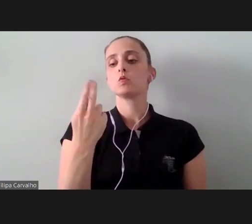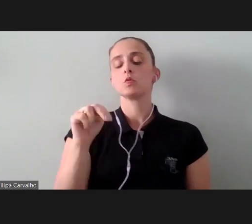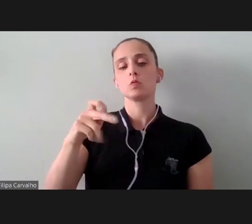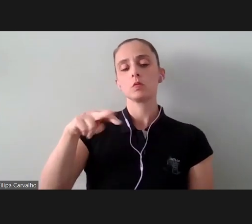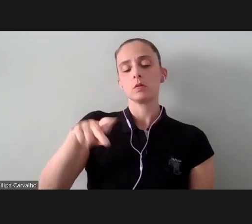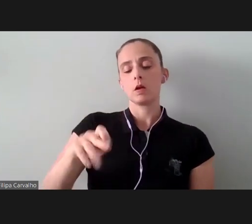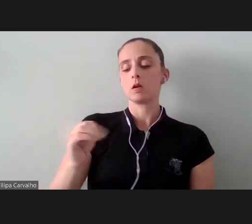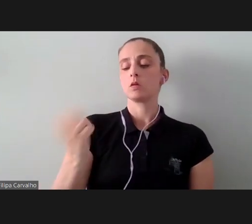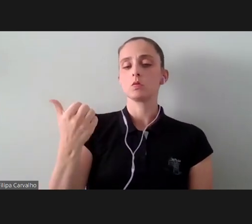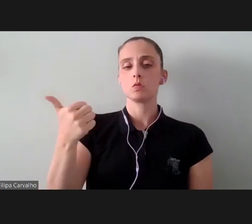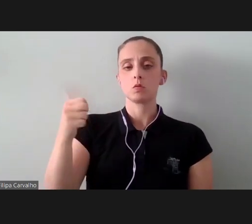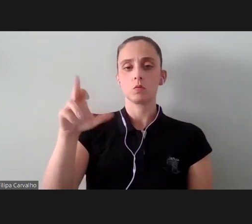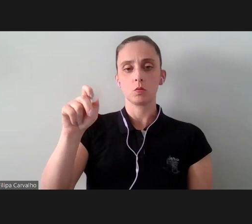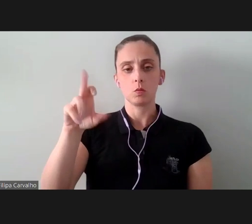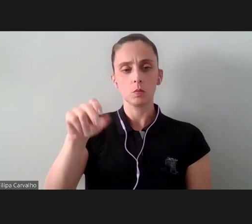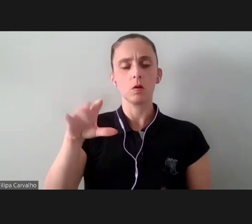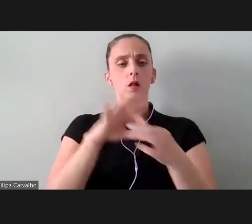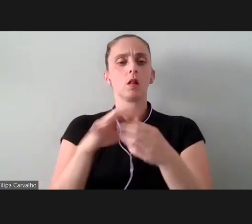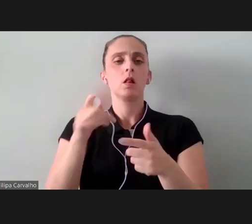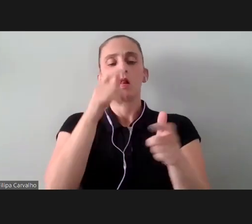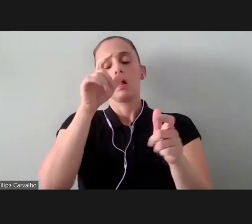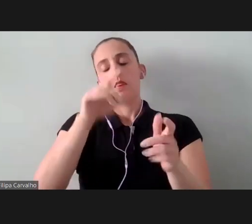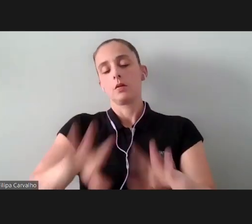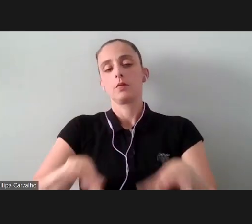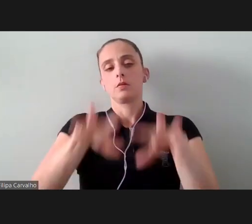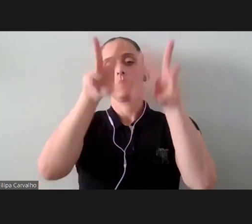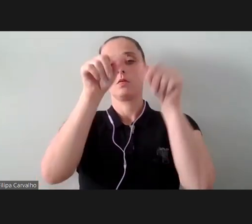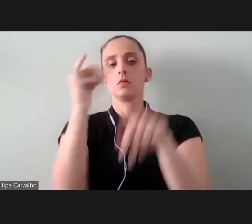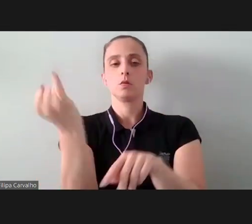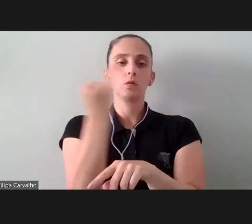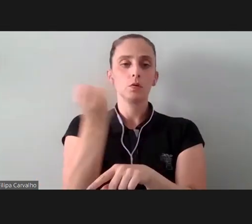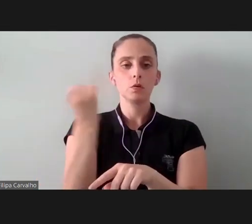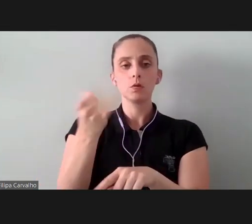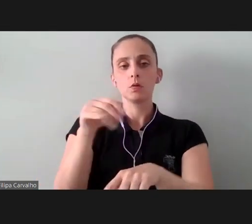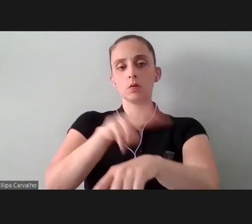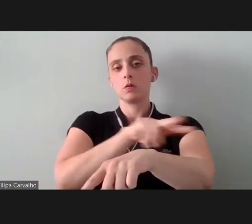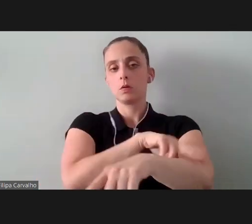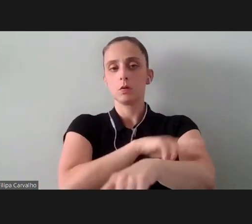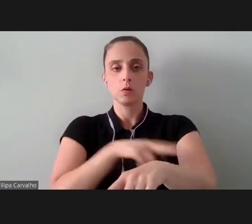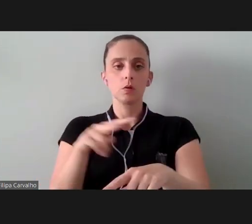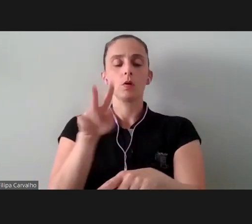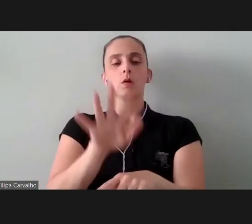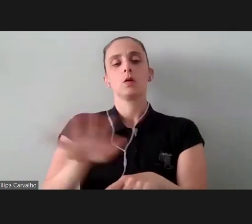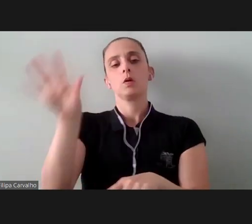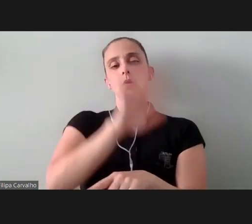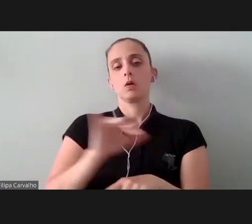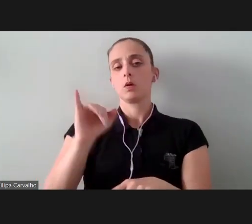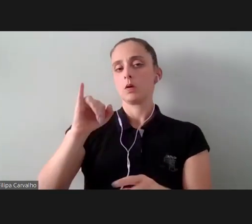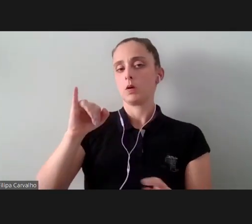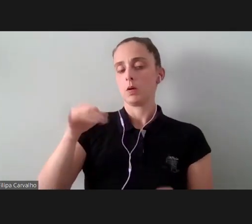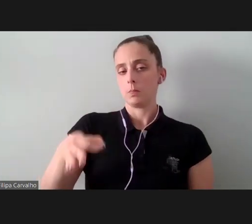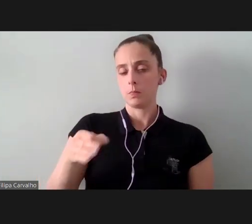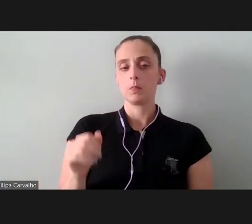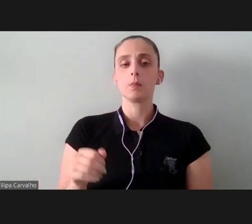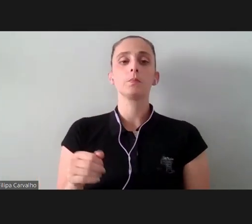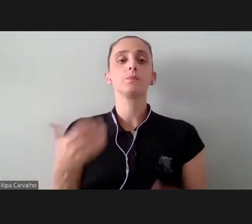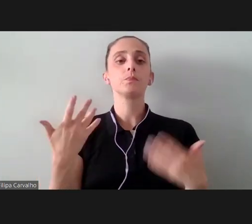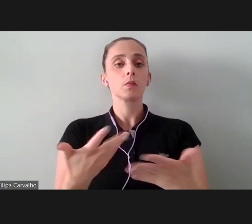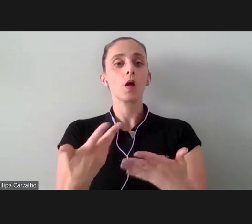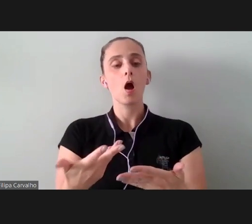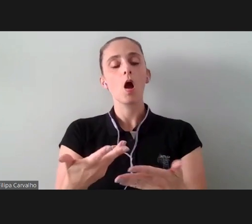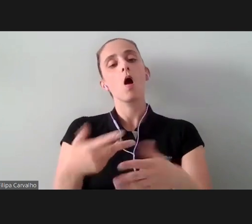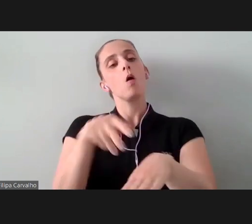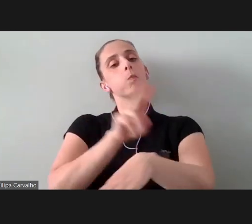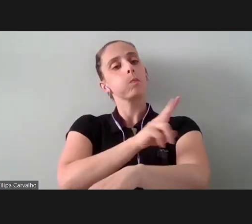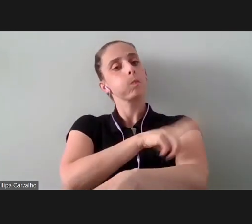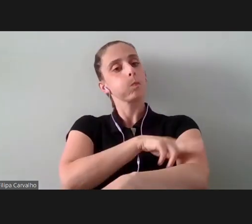de Conhecimento, Inovação e Desenvolvimento do Instituto Nacional de Administração, IP. Passo a palavra ao vogal do Conselho Diretivo